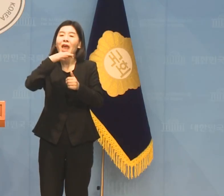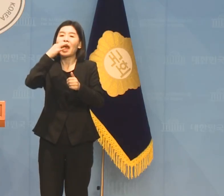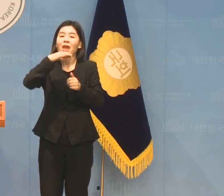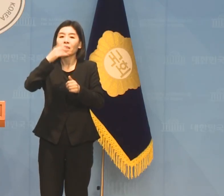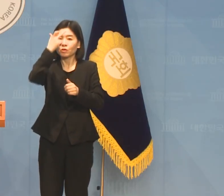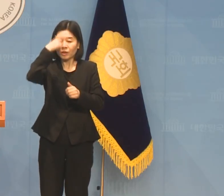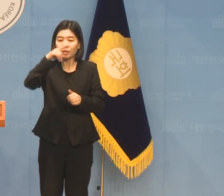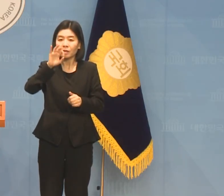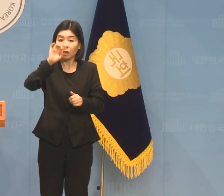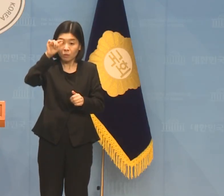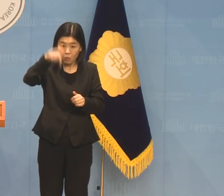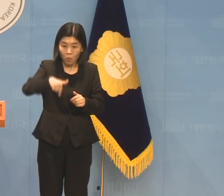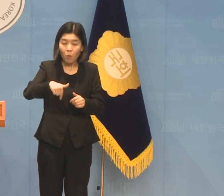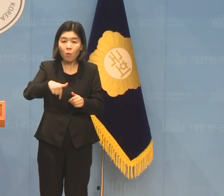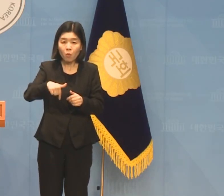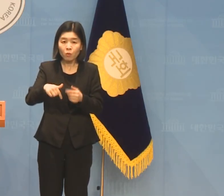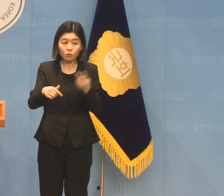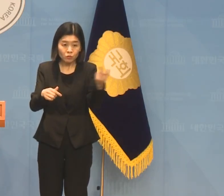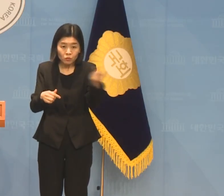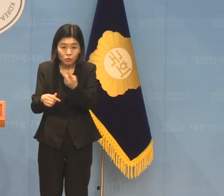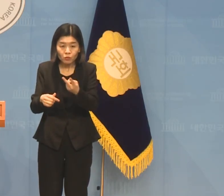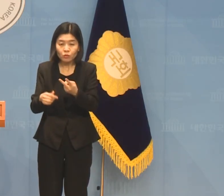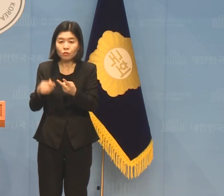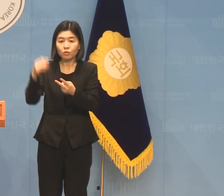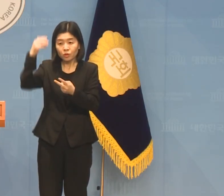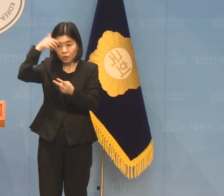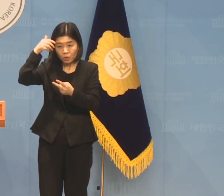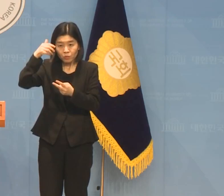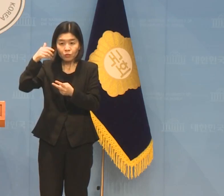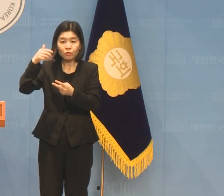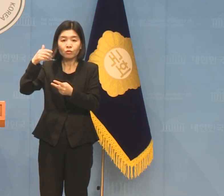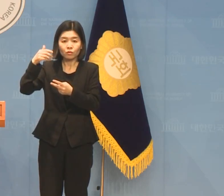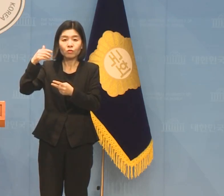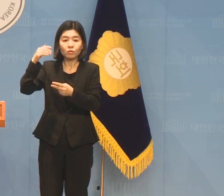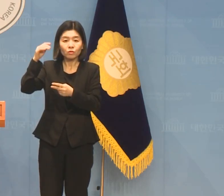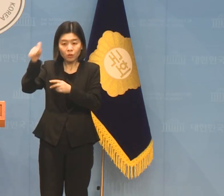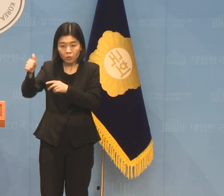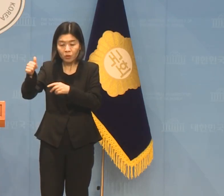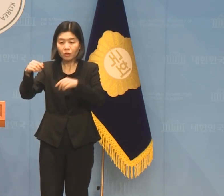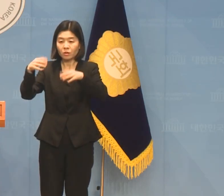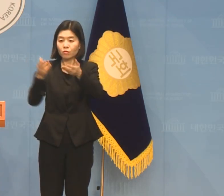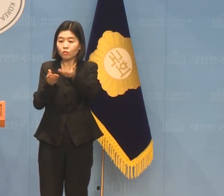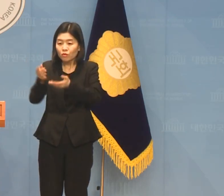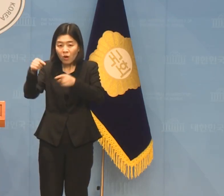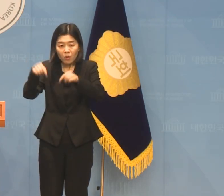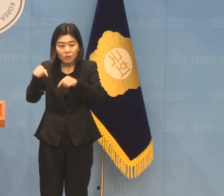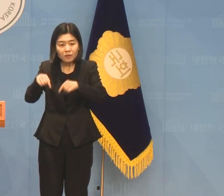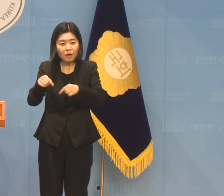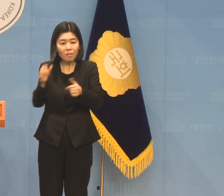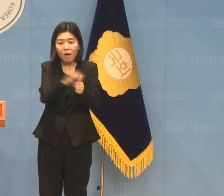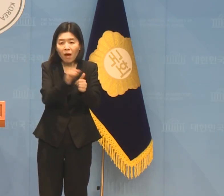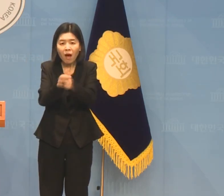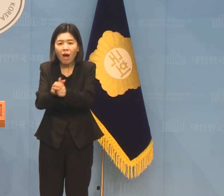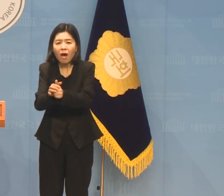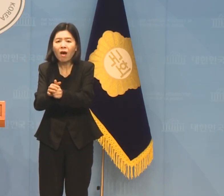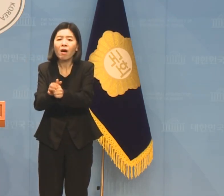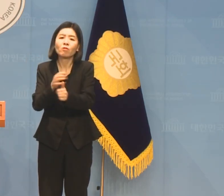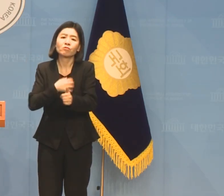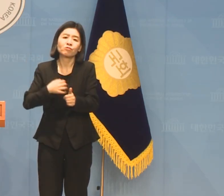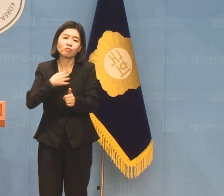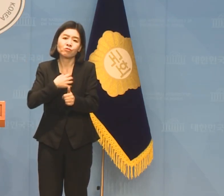부총리에게 트럼프 행정부와의 무역 협상이라는 중차대한 일이 맡겨져 있습니다.